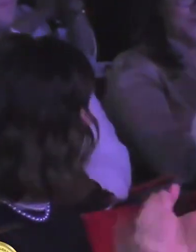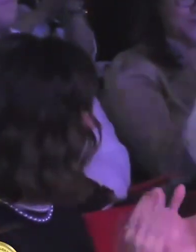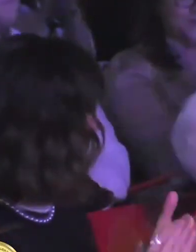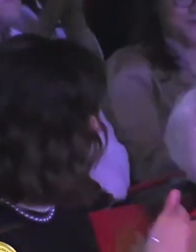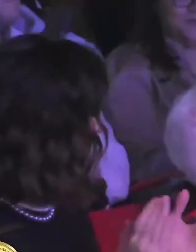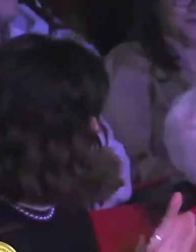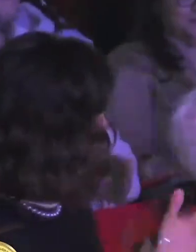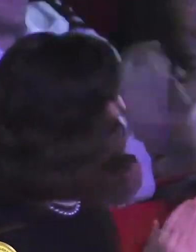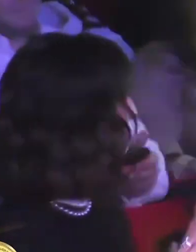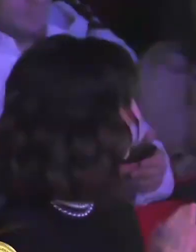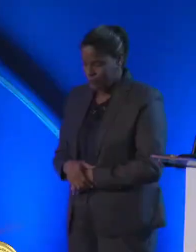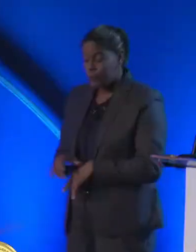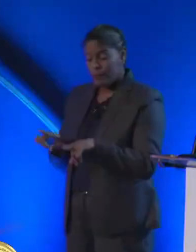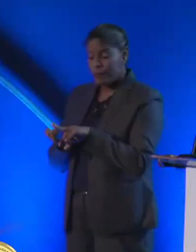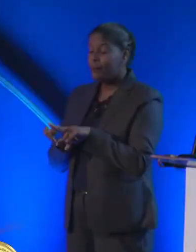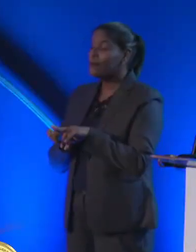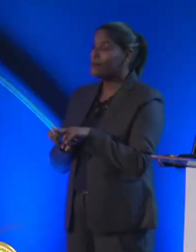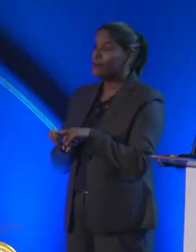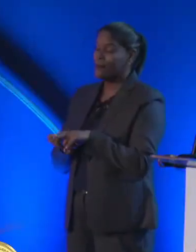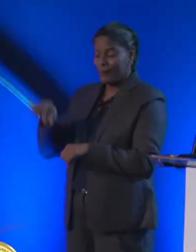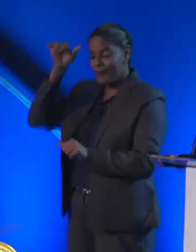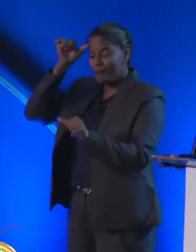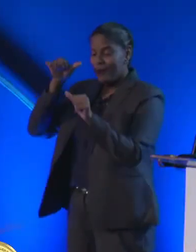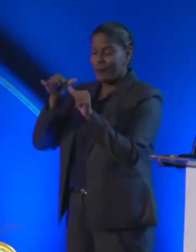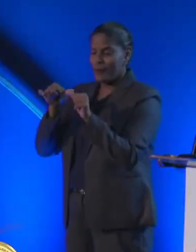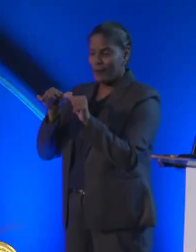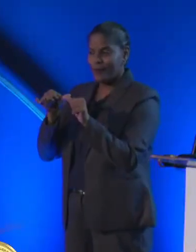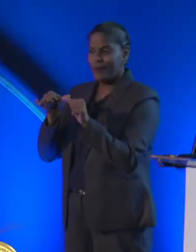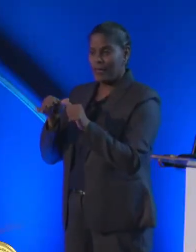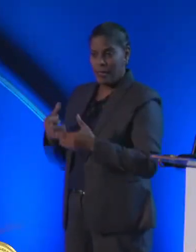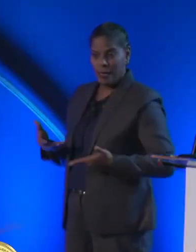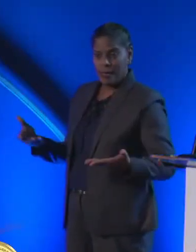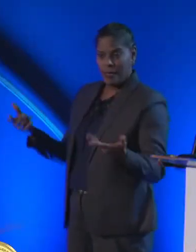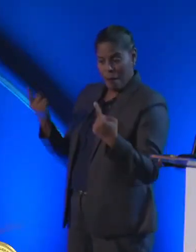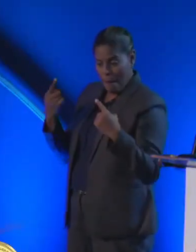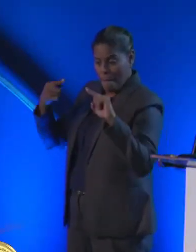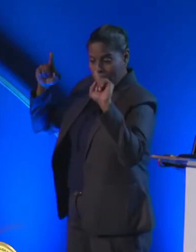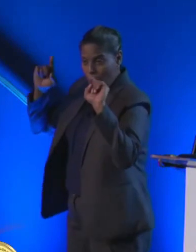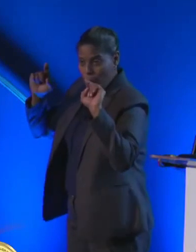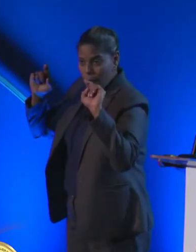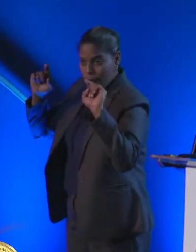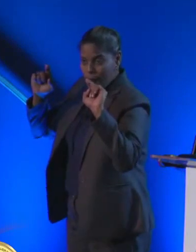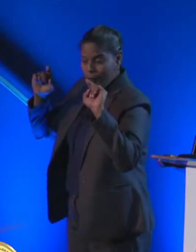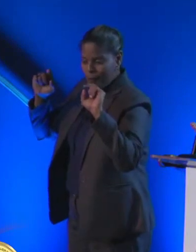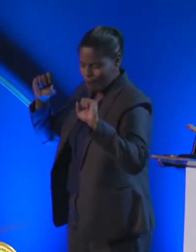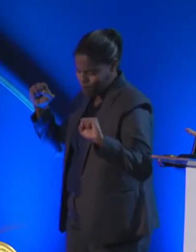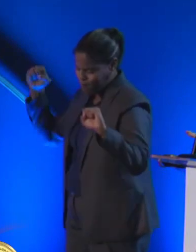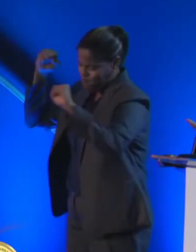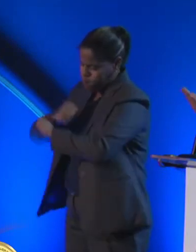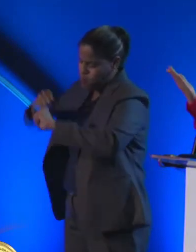bos también hay que recordar que nada de esto fuera posible sin la lucha